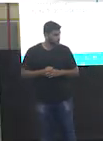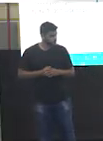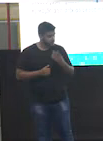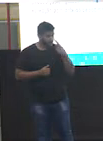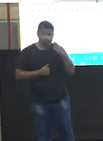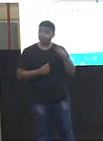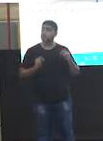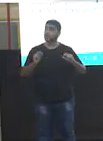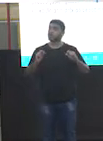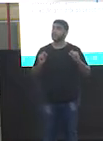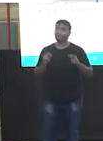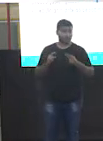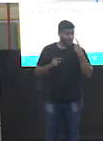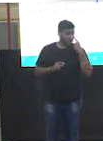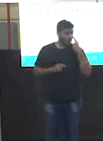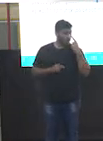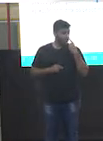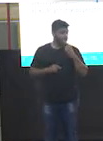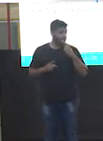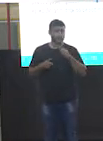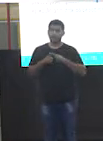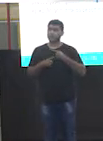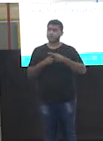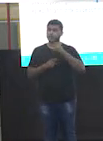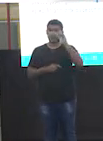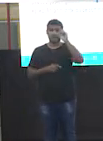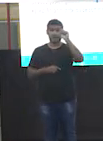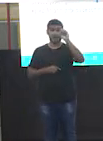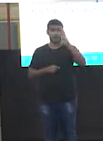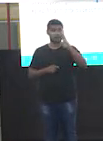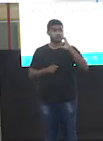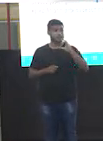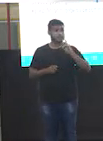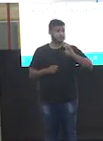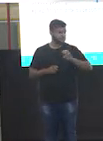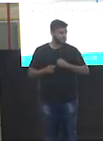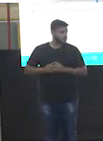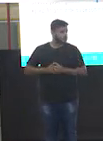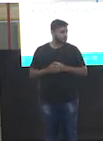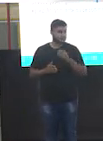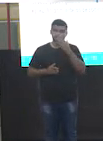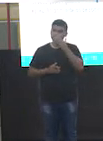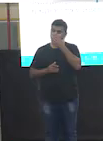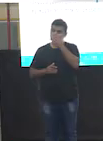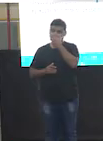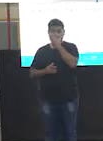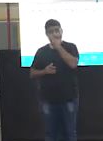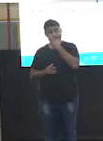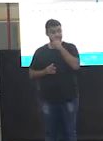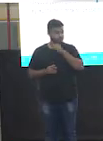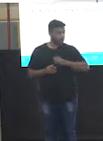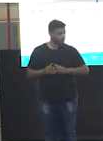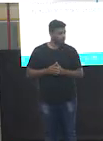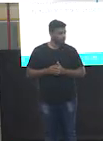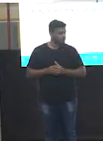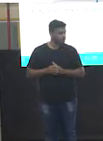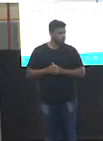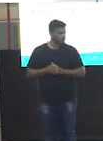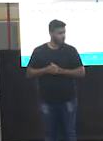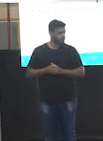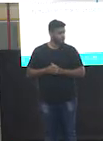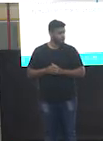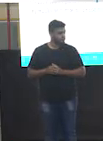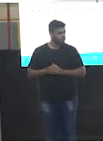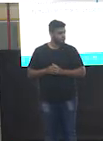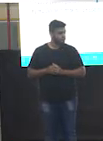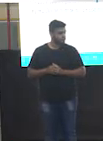ocorre esse aspecto derretido? Quem prestou atenção no que eu estava dizendo, já vai direto para a resposta. Olha o que ele diz.